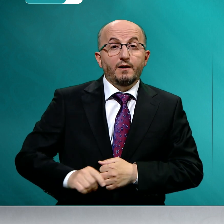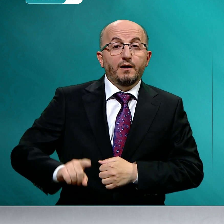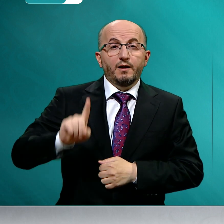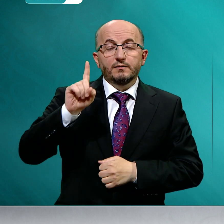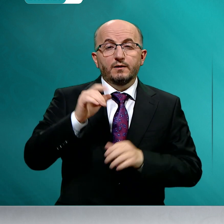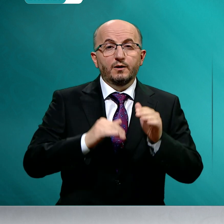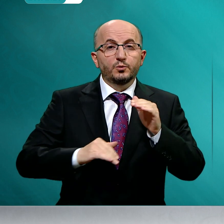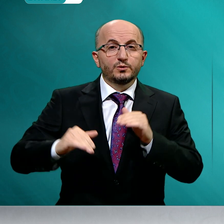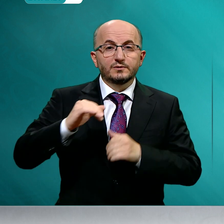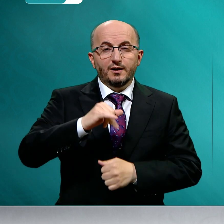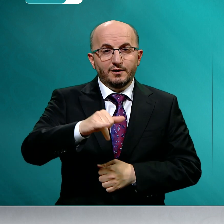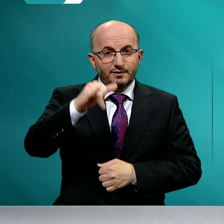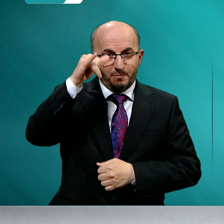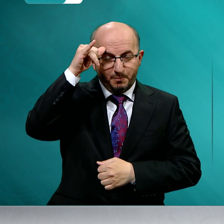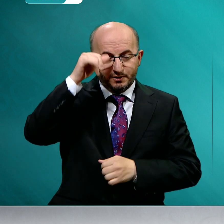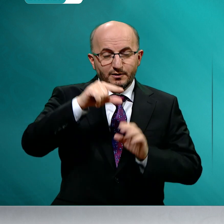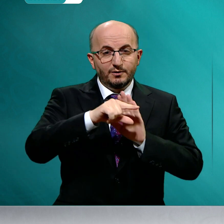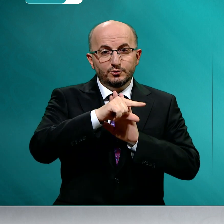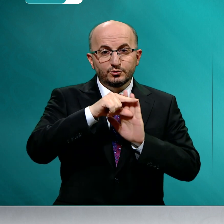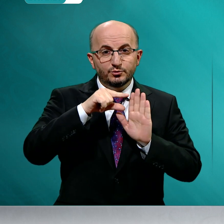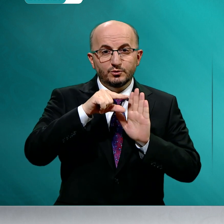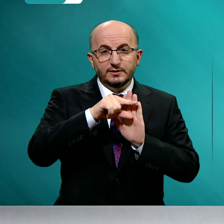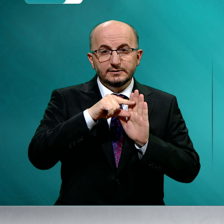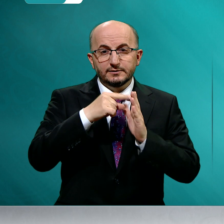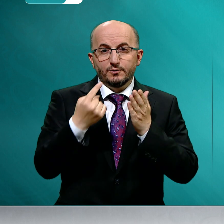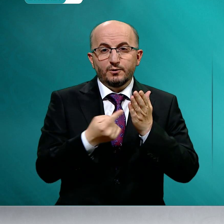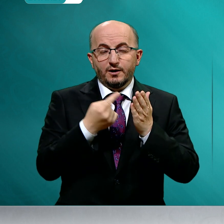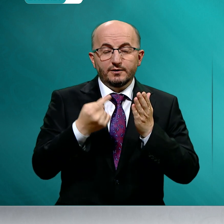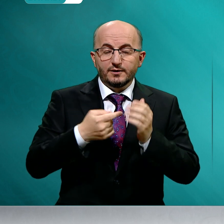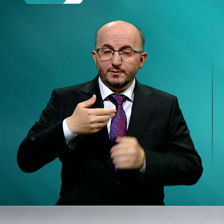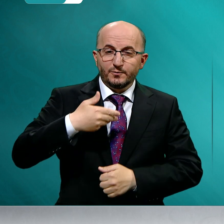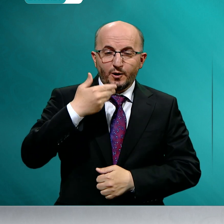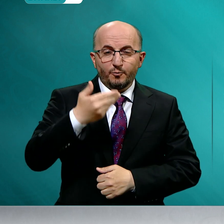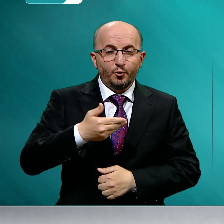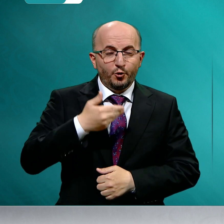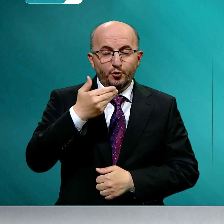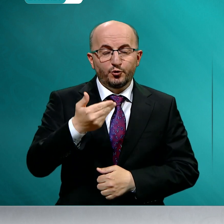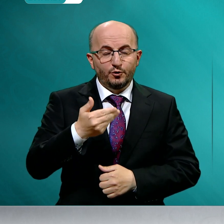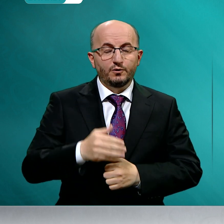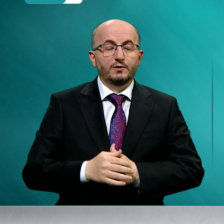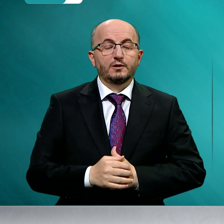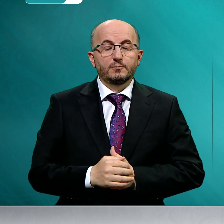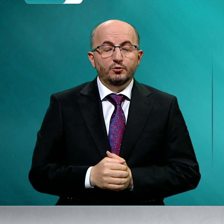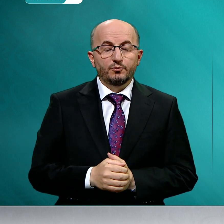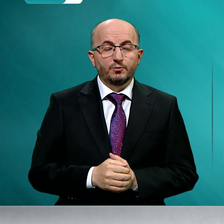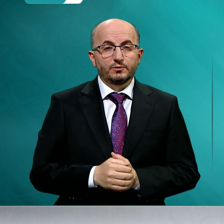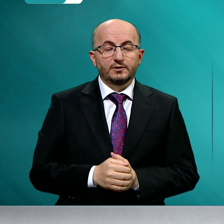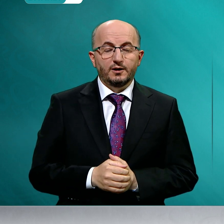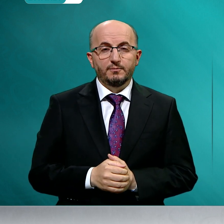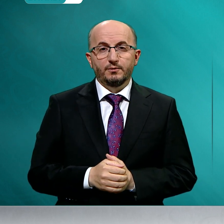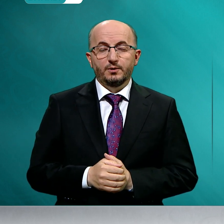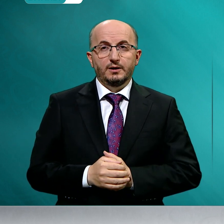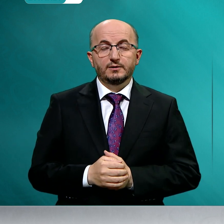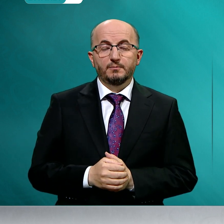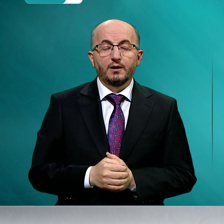أرسلنا فيكم رسولا منكم يتلو عليكم آياتنا ويزكيكم ويعلمكم